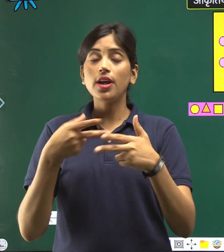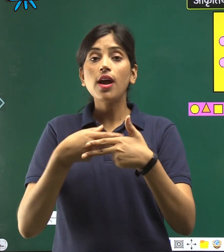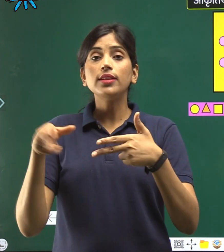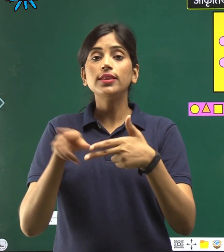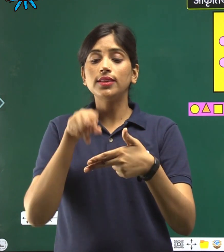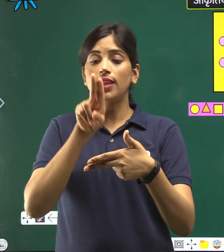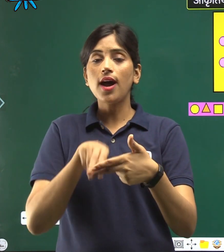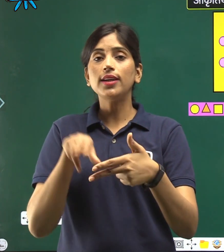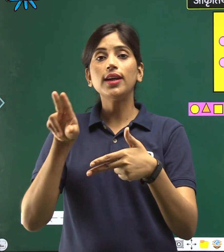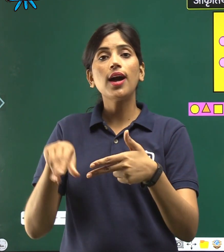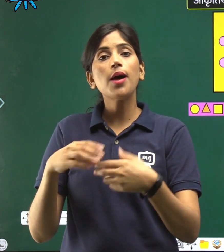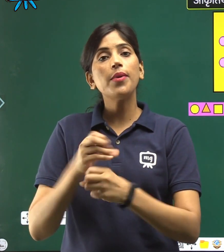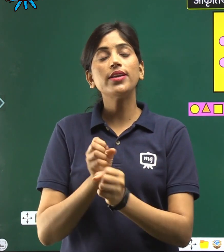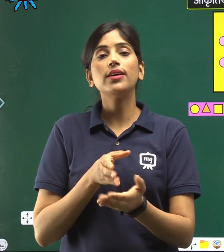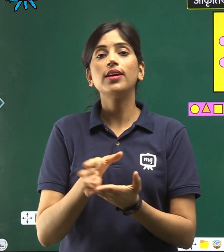हुई है,